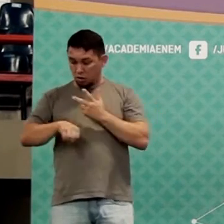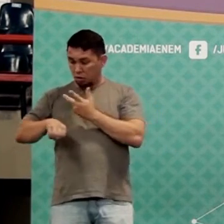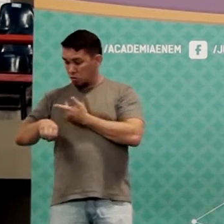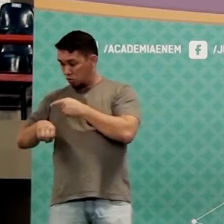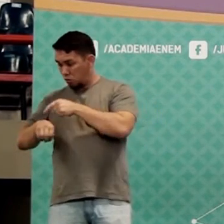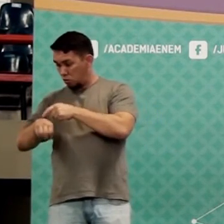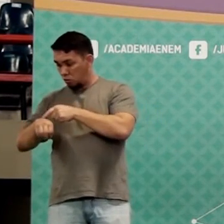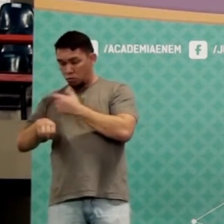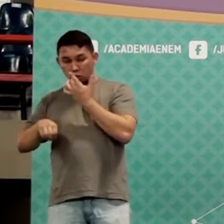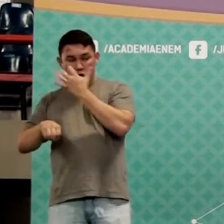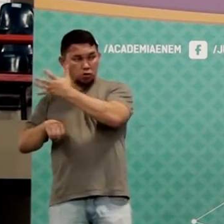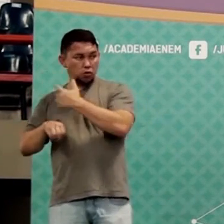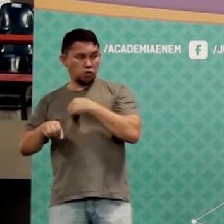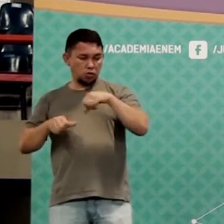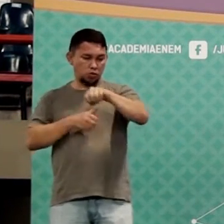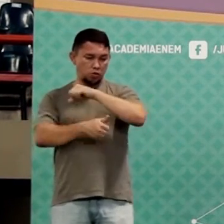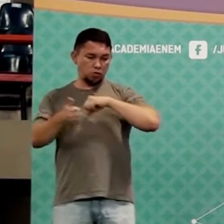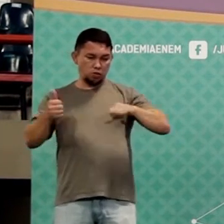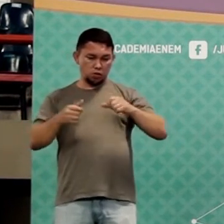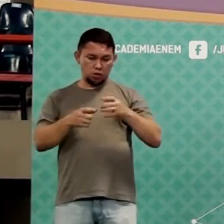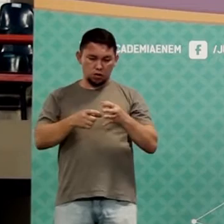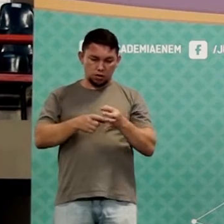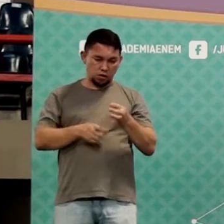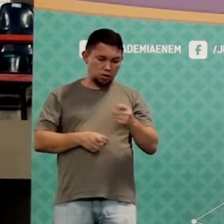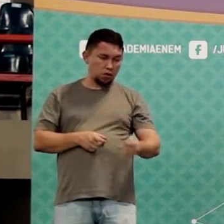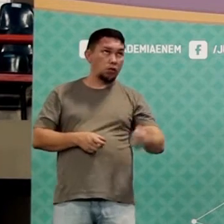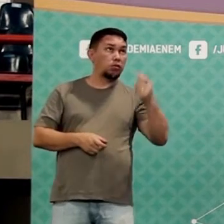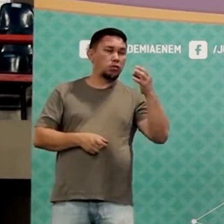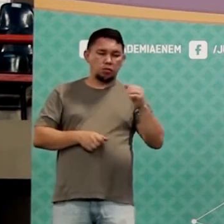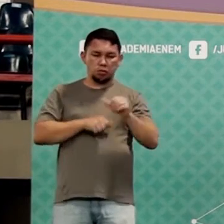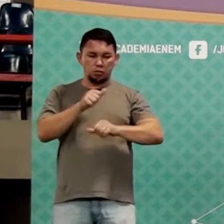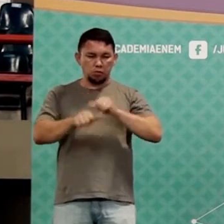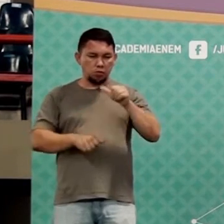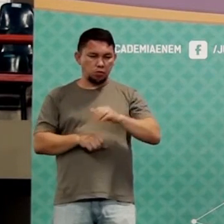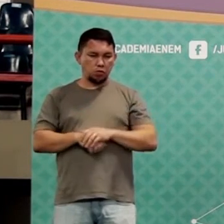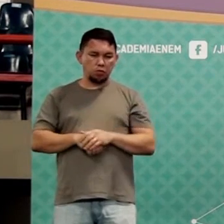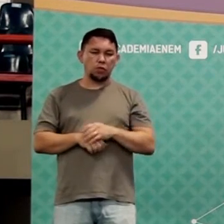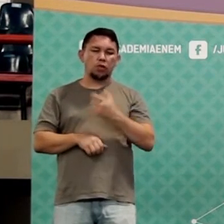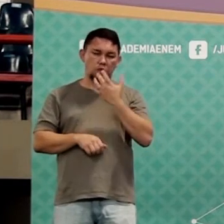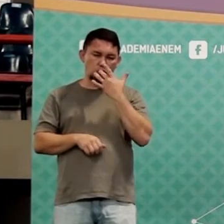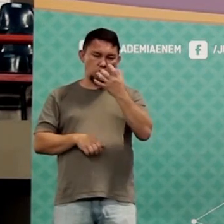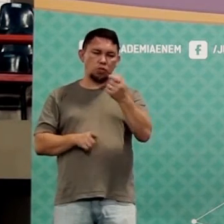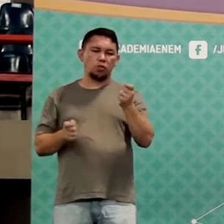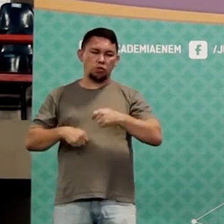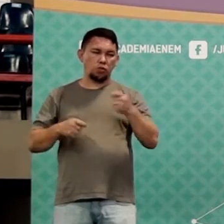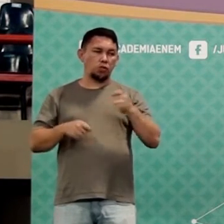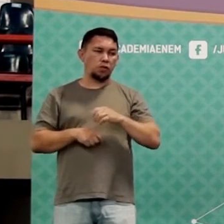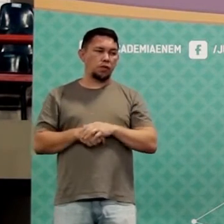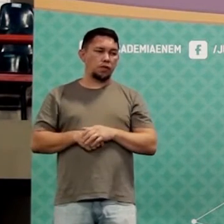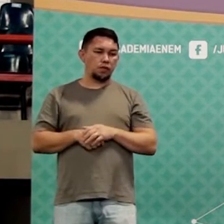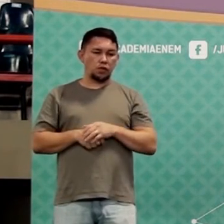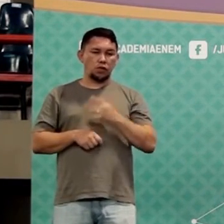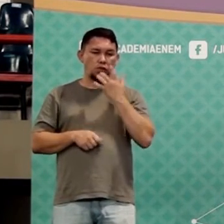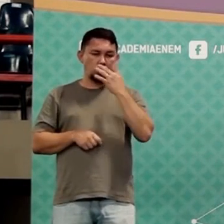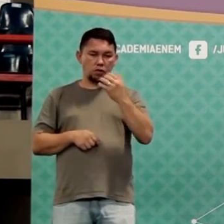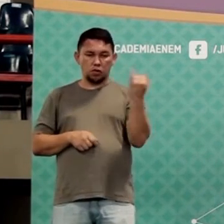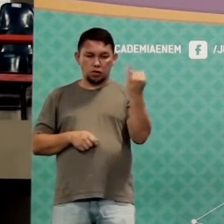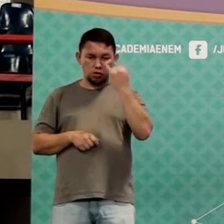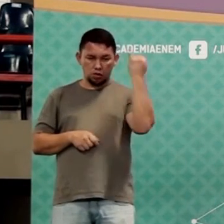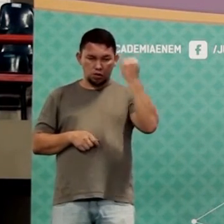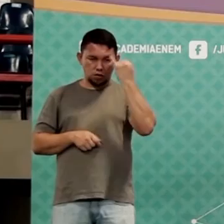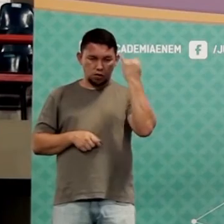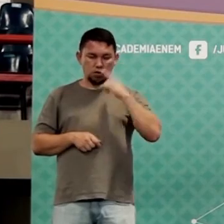para transformar uma esmeralda em moeda? Não. Dá para transformar o ouro? Dá. O ouro é importante porque ele